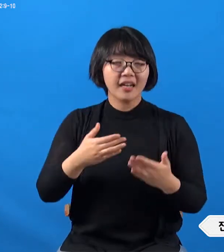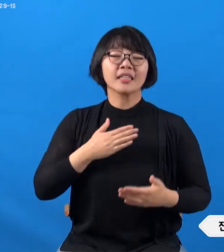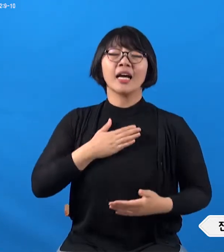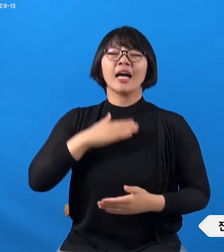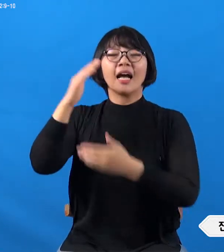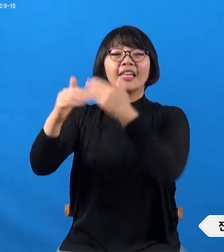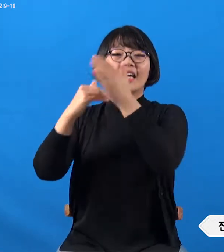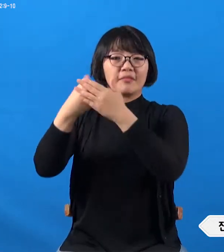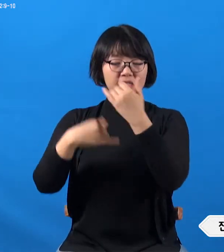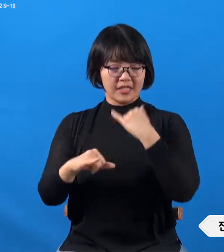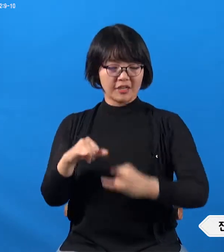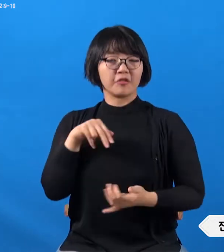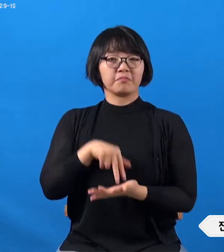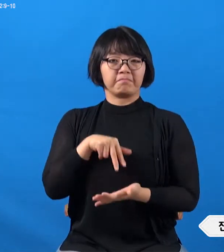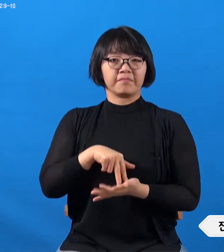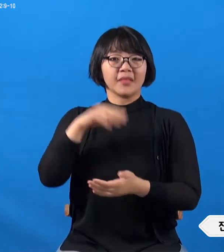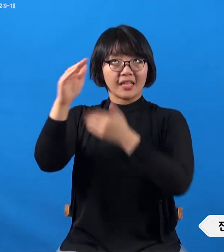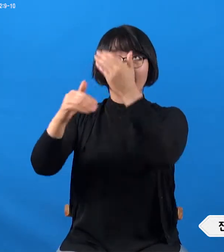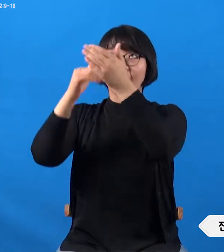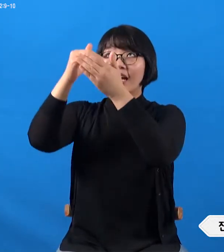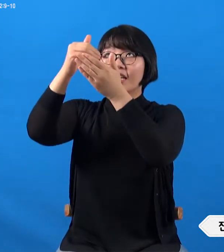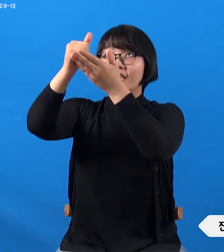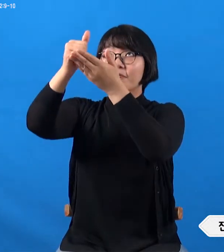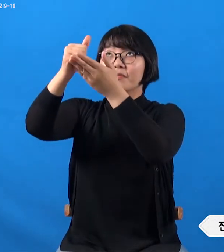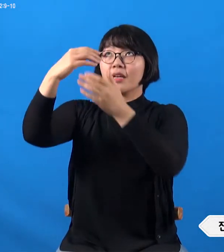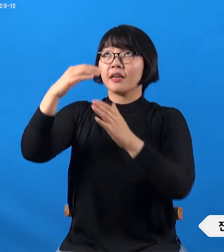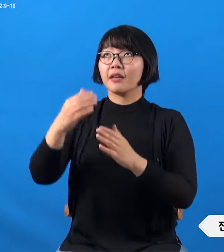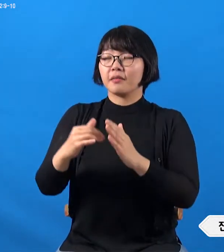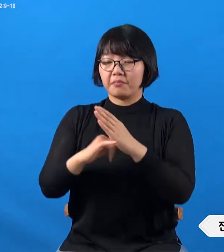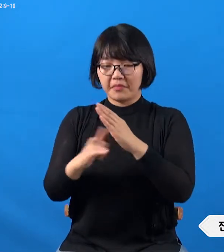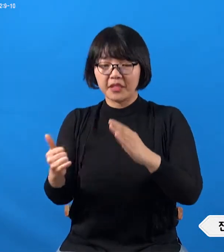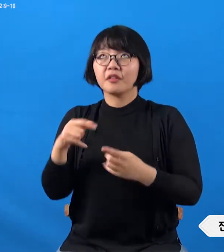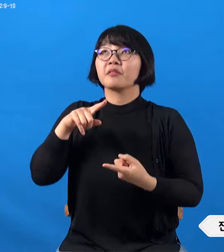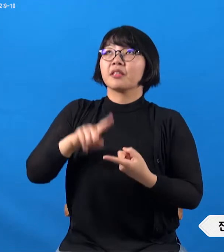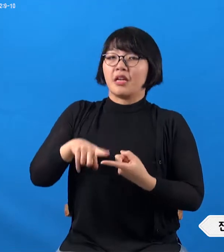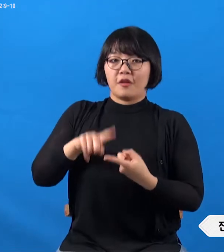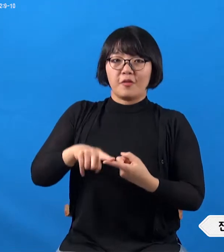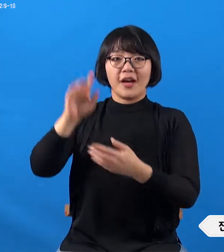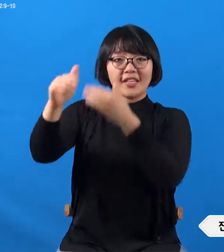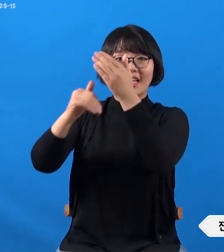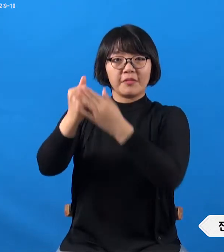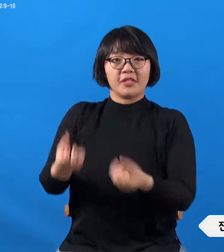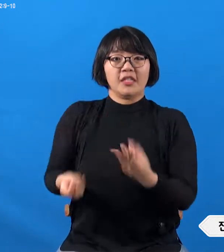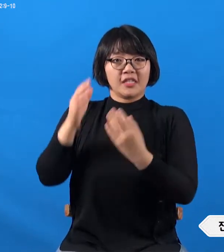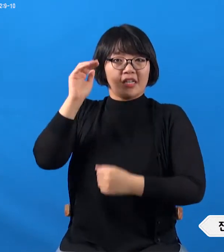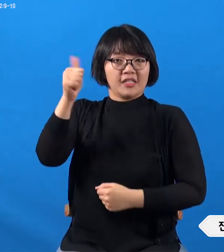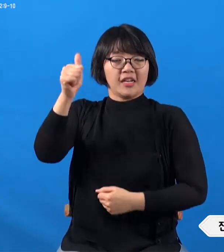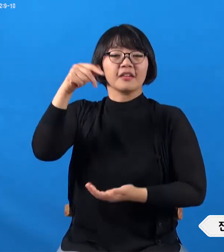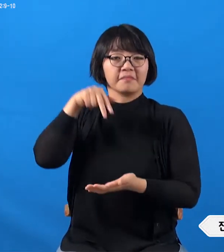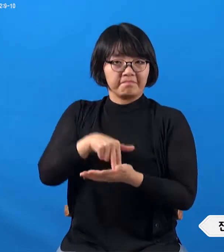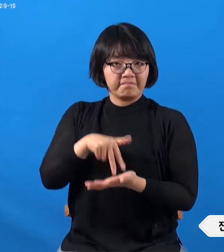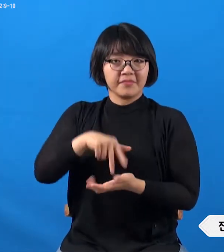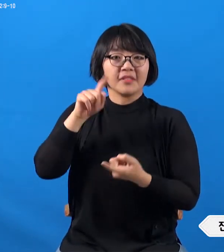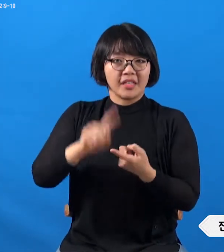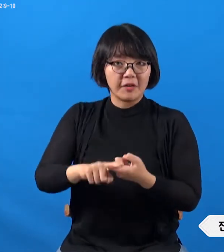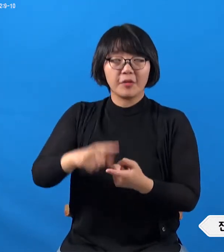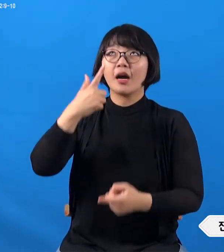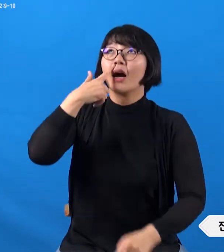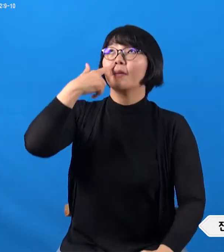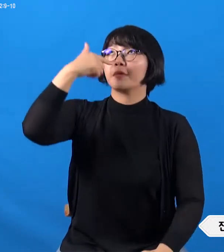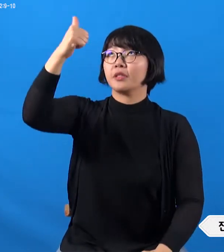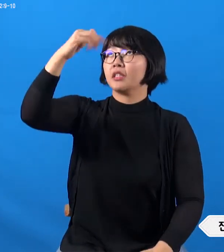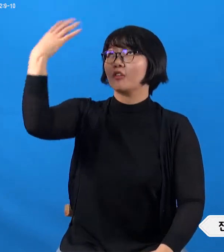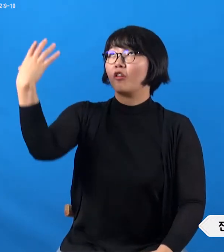하나님의 사람으로, 하나님의 소유로, 하나님의 자녀로, 하나님의 왕의 라인으로 그 거룩한